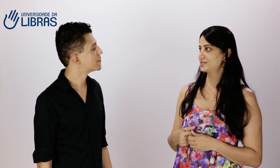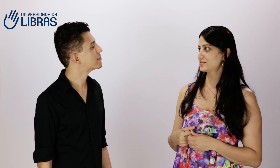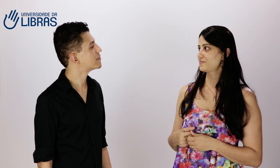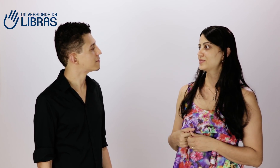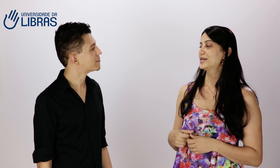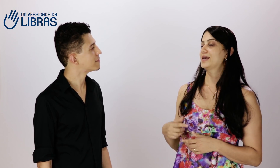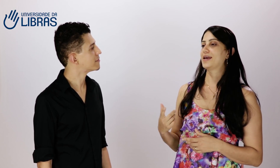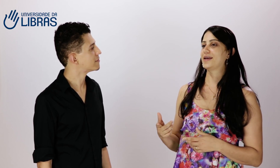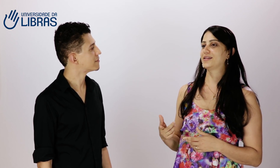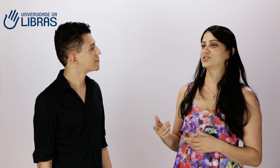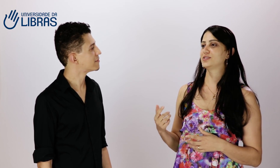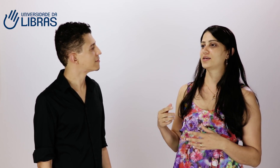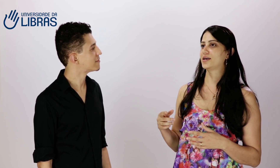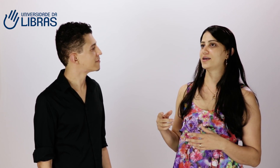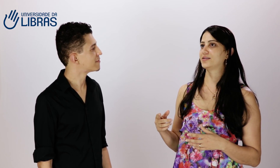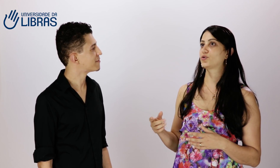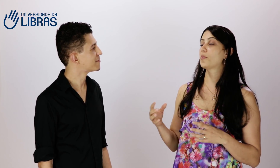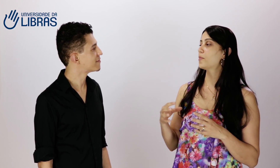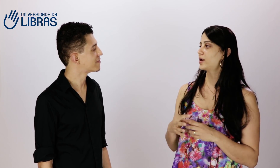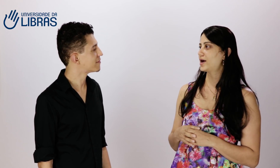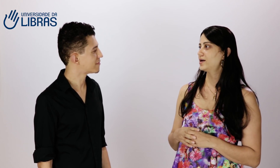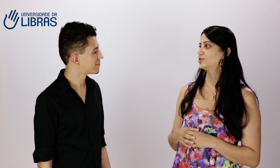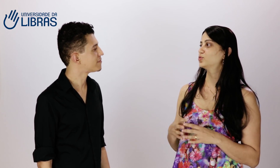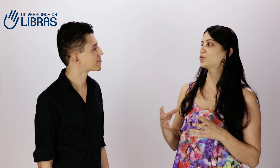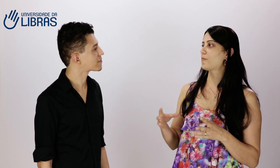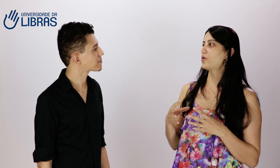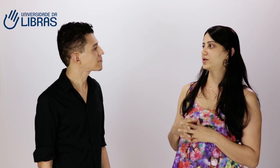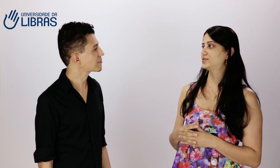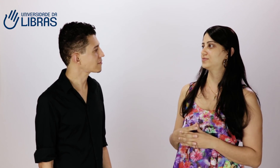Libras, de comemorar junto com o Maurício.